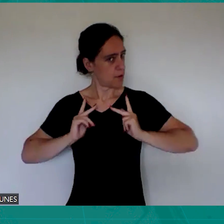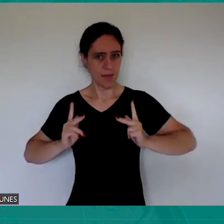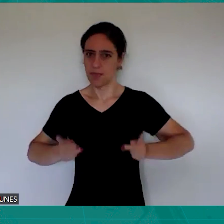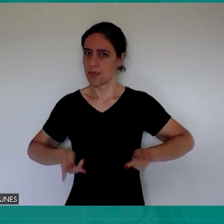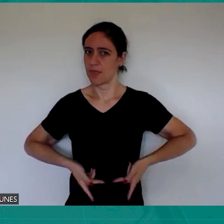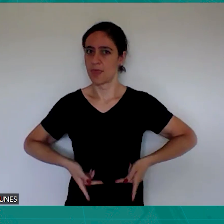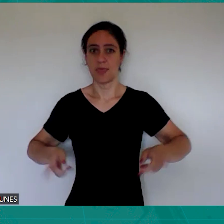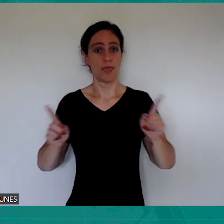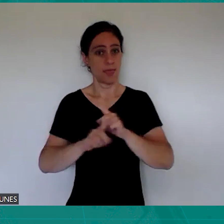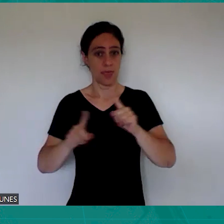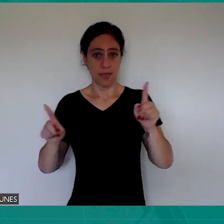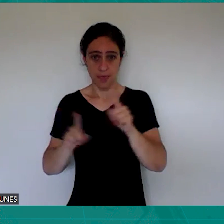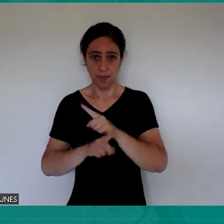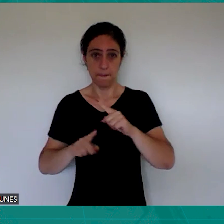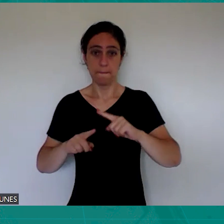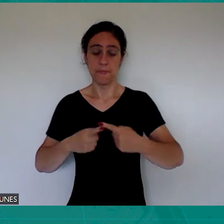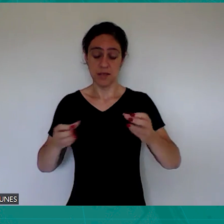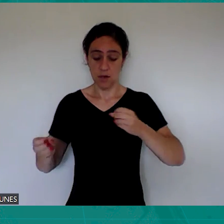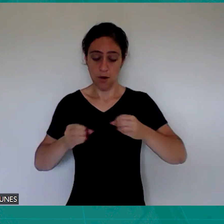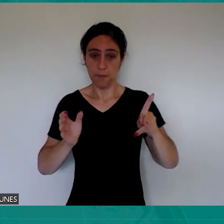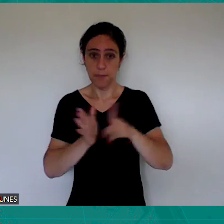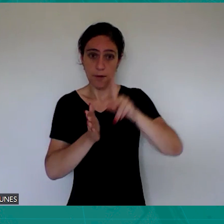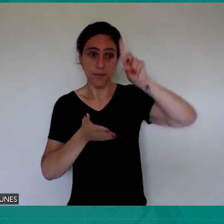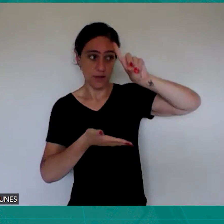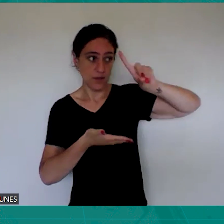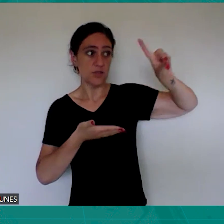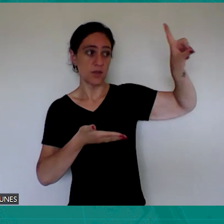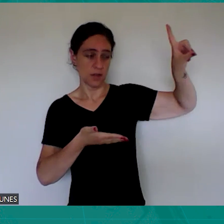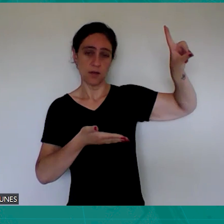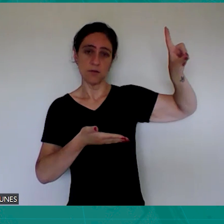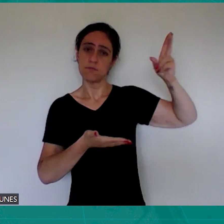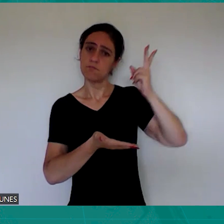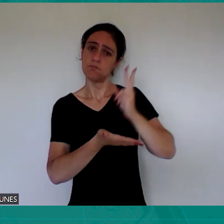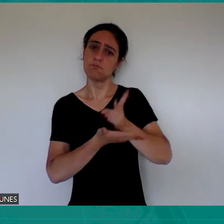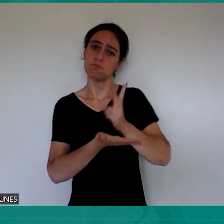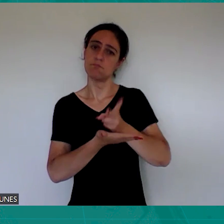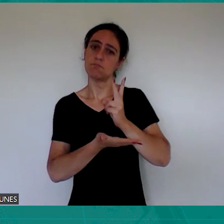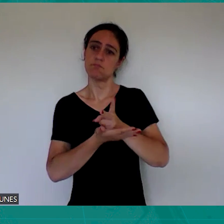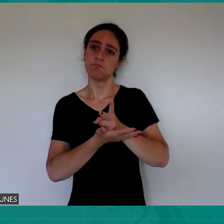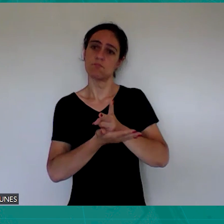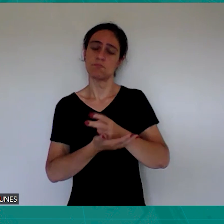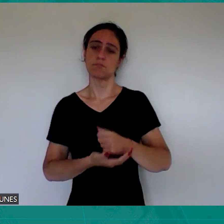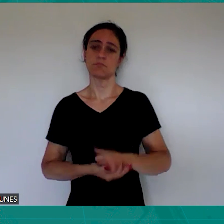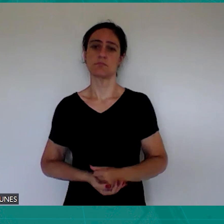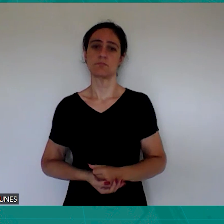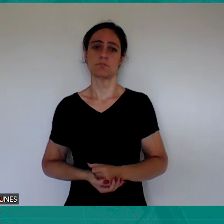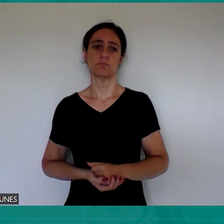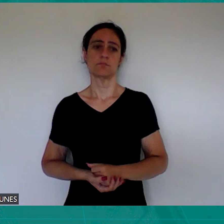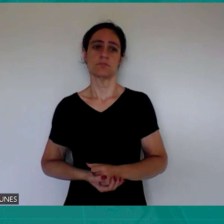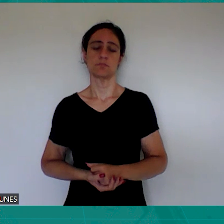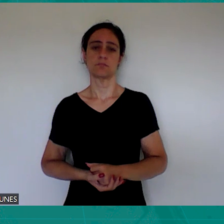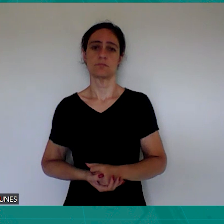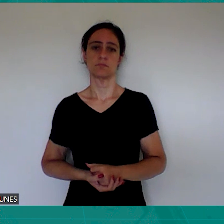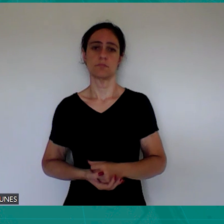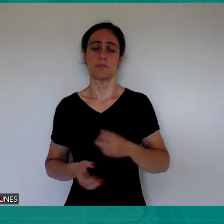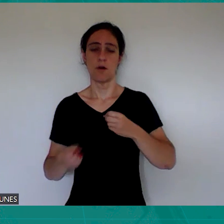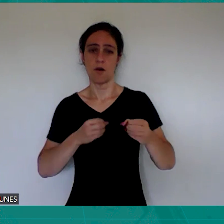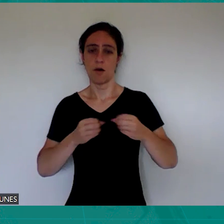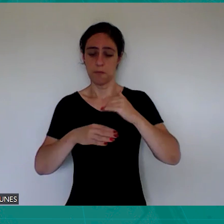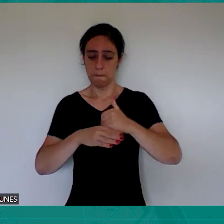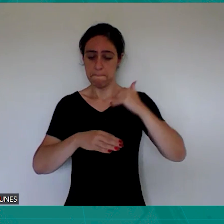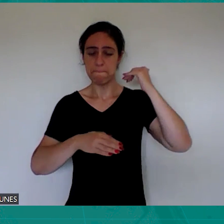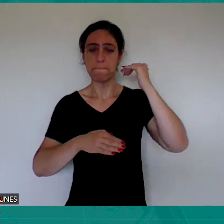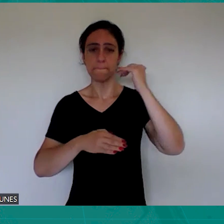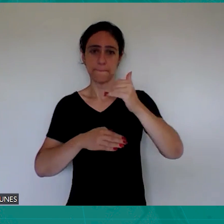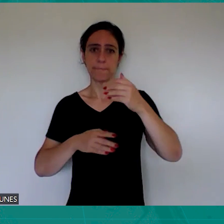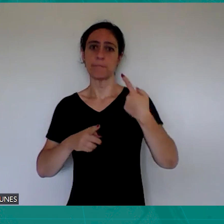é o Pai. E quem vai continuar fazendo a obra? É o Pai. Ele vai fazer obras maiores, porque